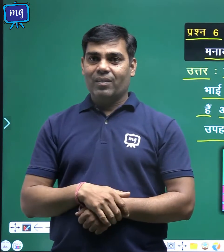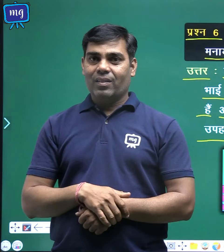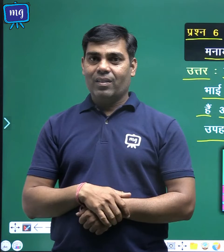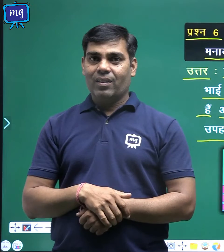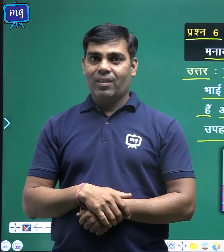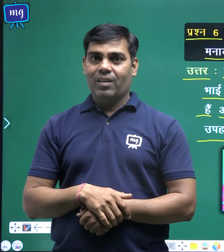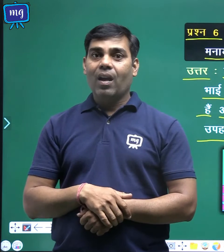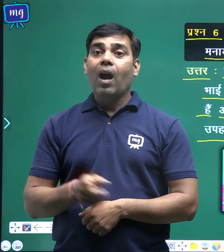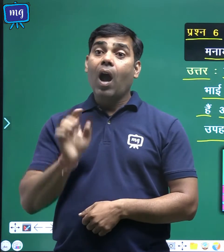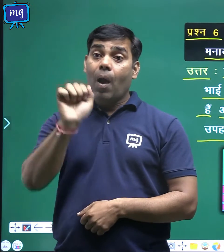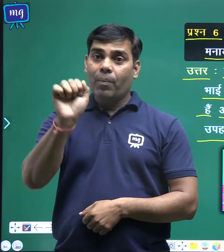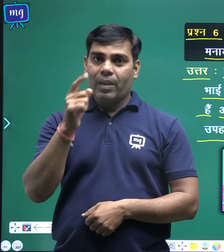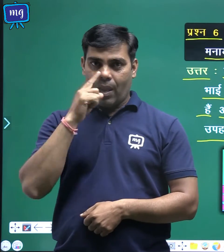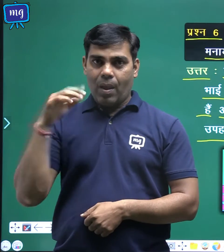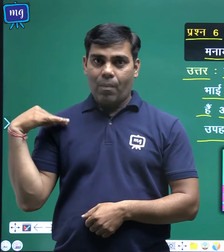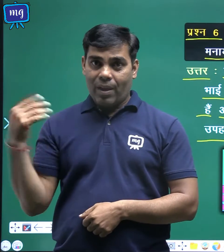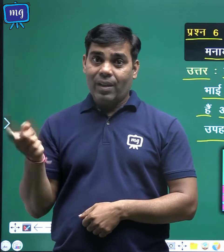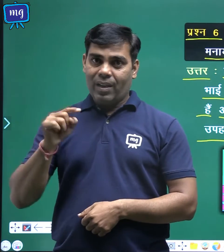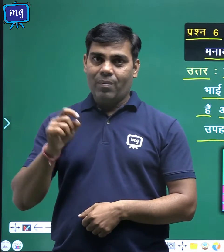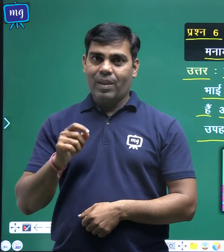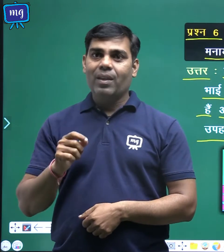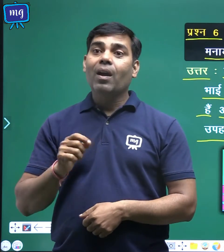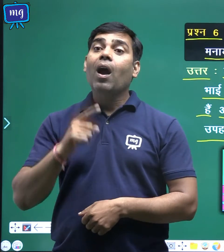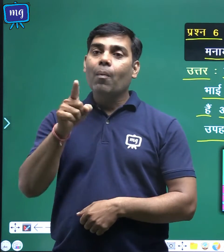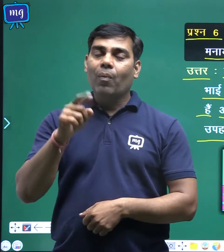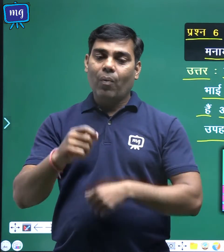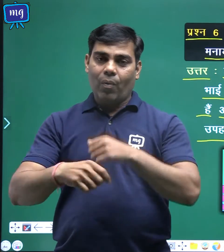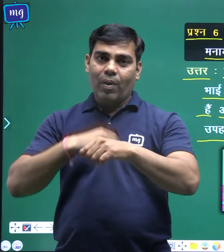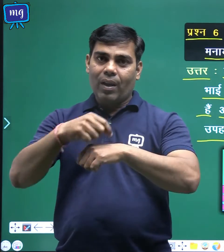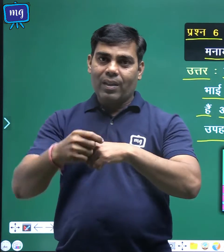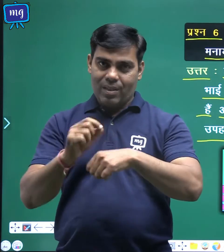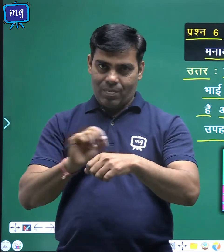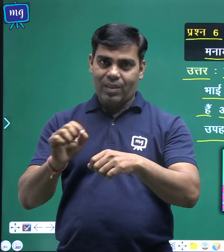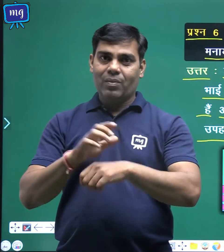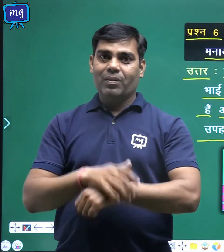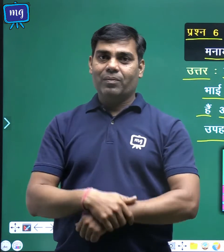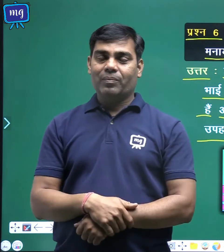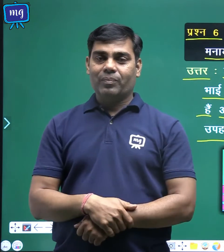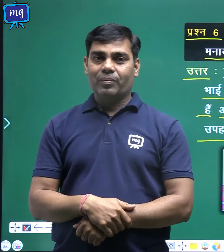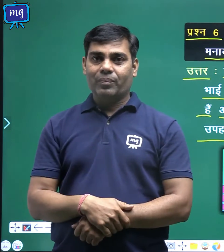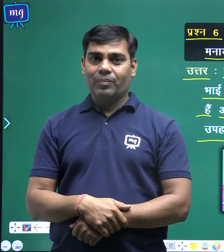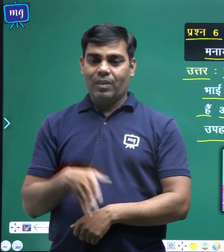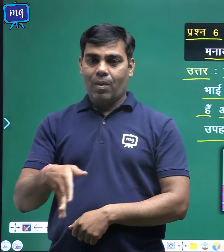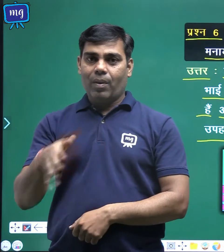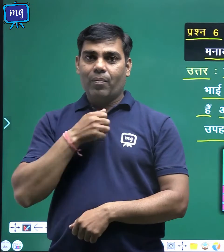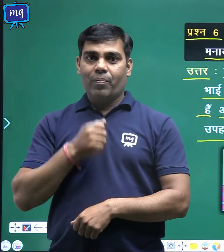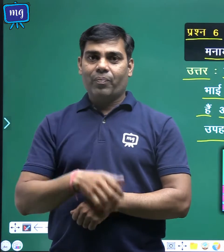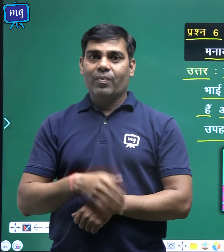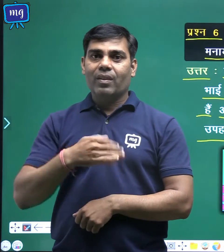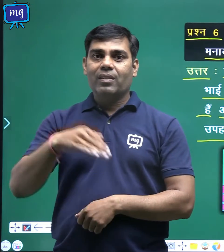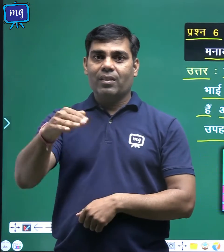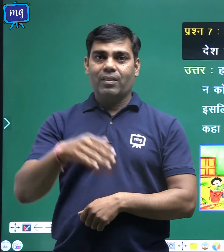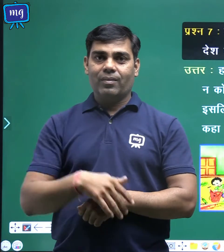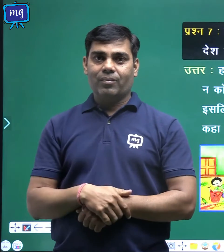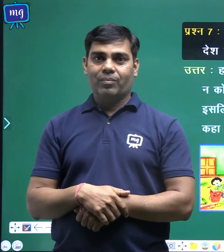आपकी बहन ने भी आपको राखी बांधी होगी। अब हम आगे